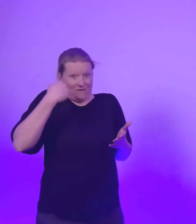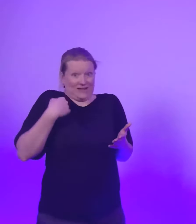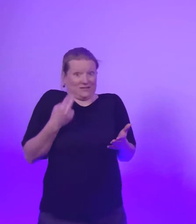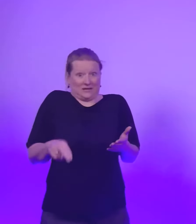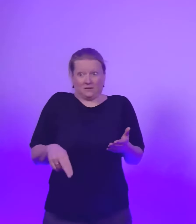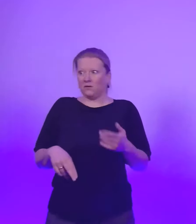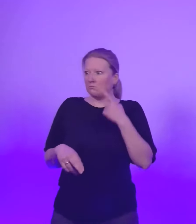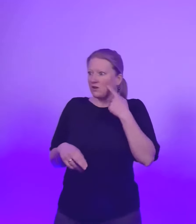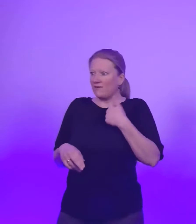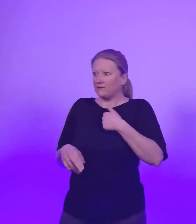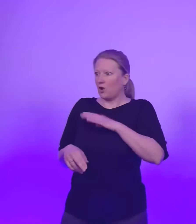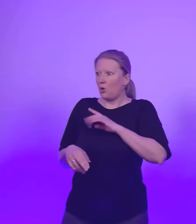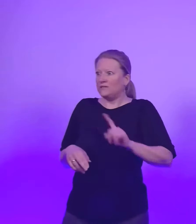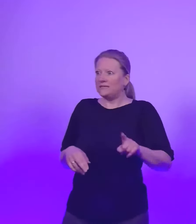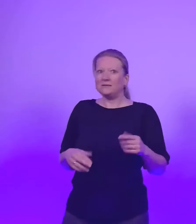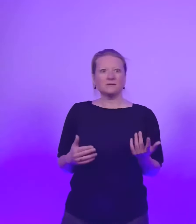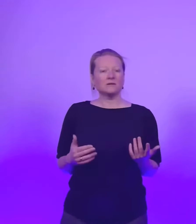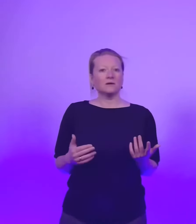ook niet.